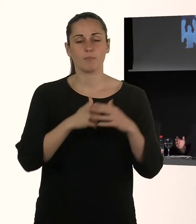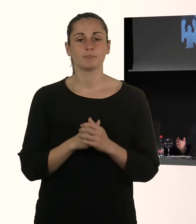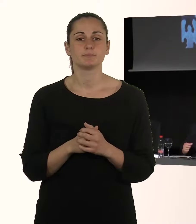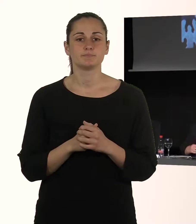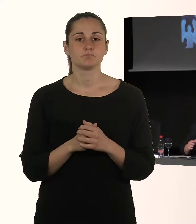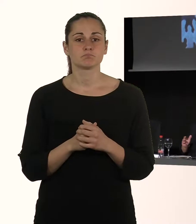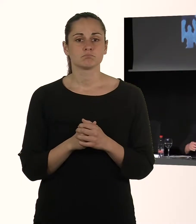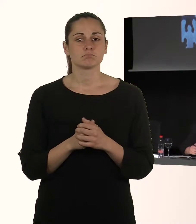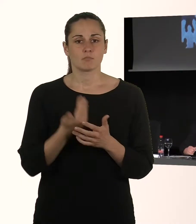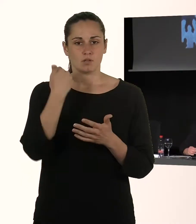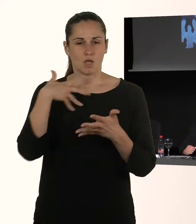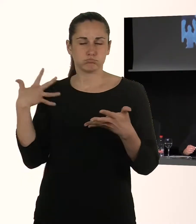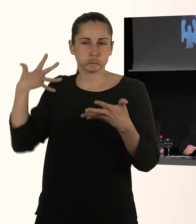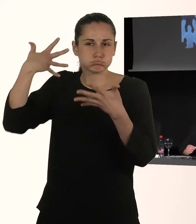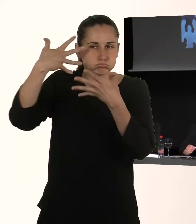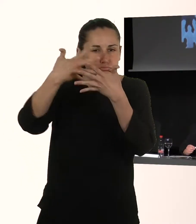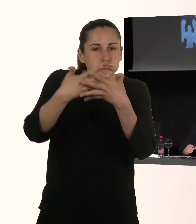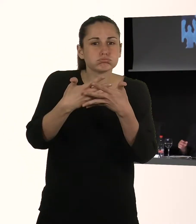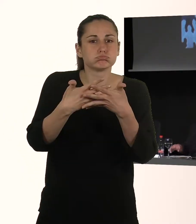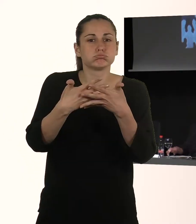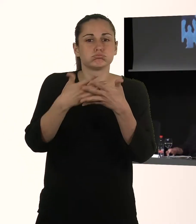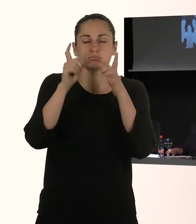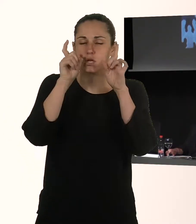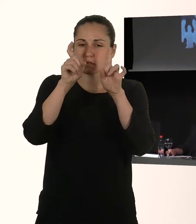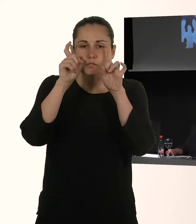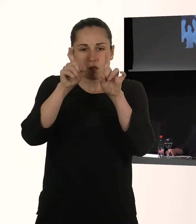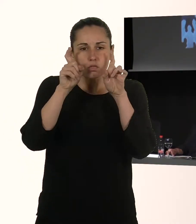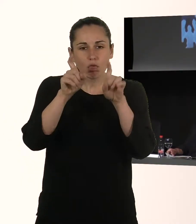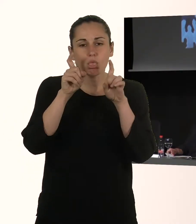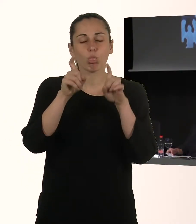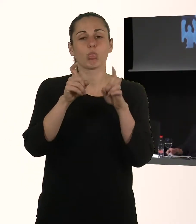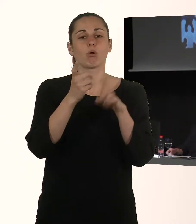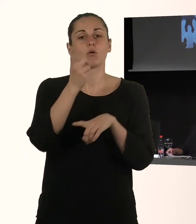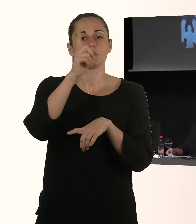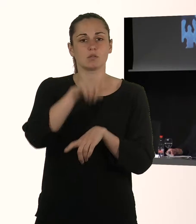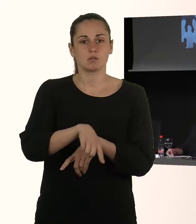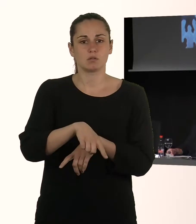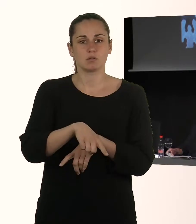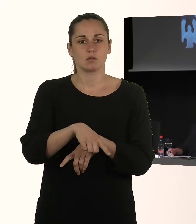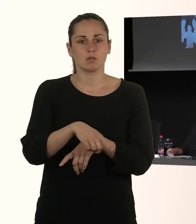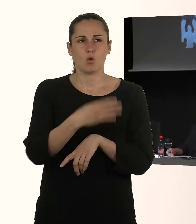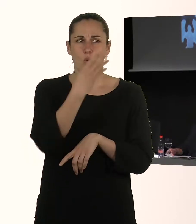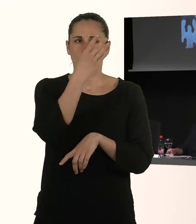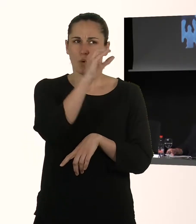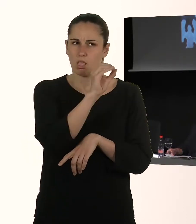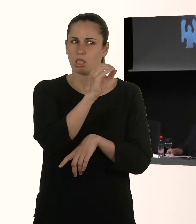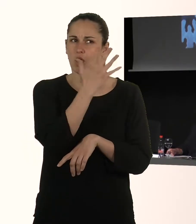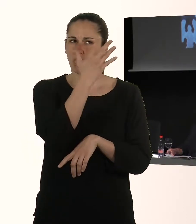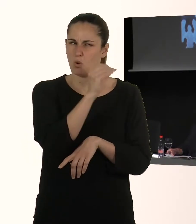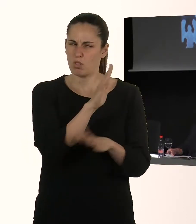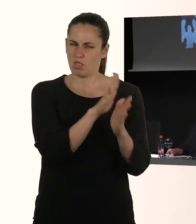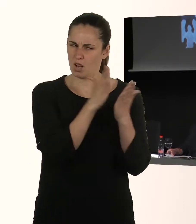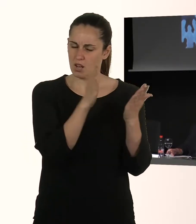Bueno, lleva muchos años en la docencia, tiene más de 40 o 50 libros